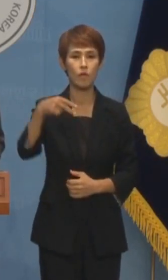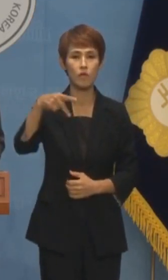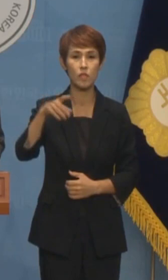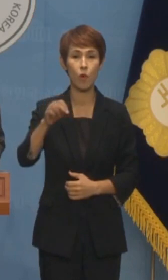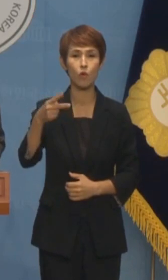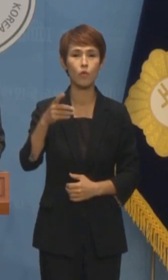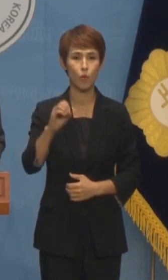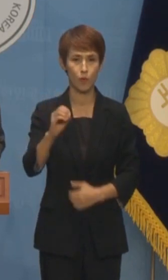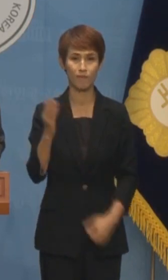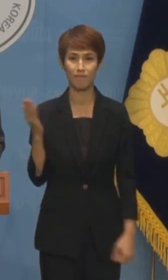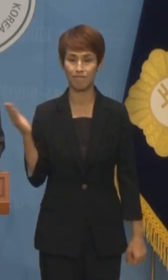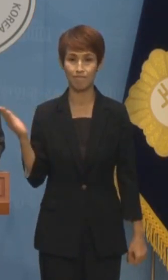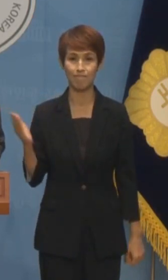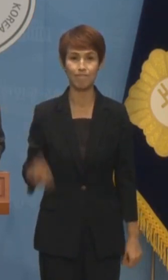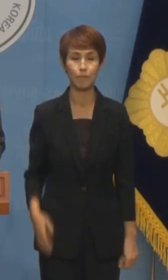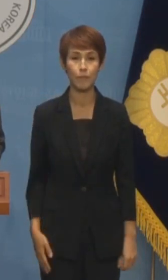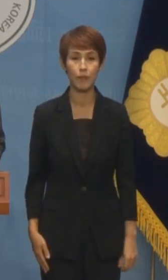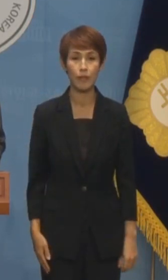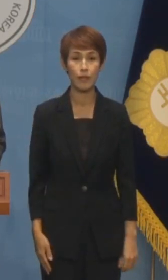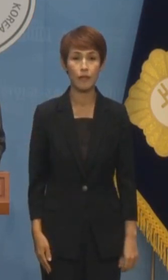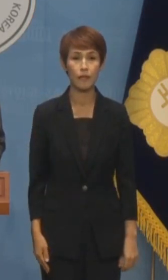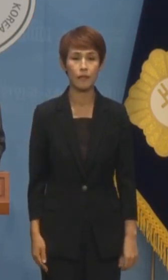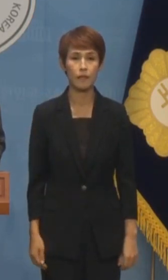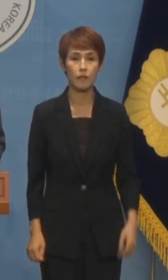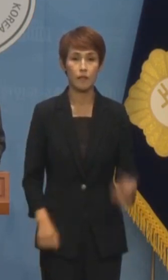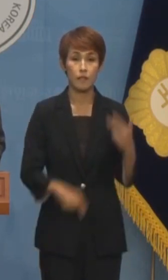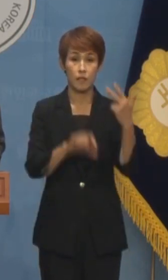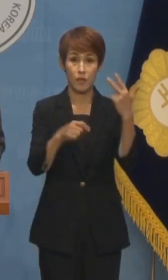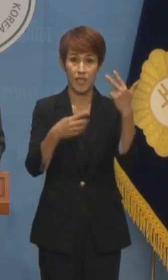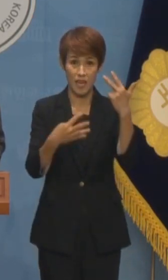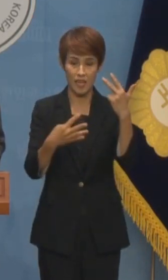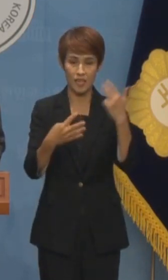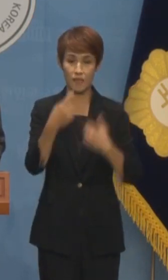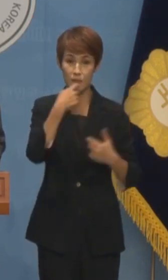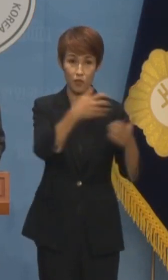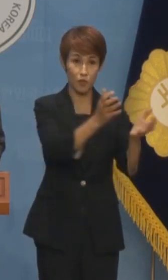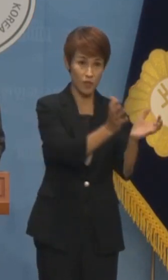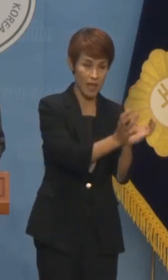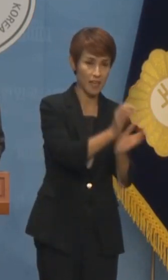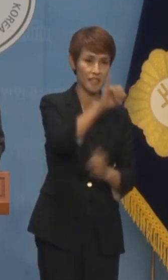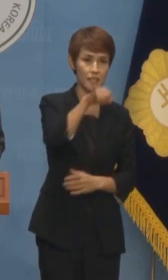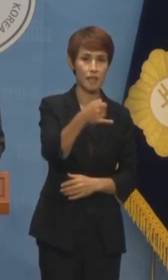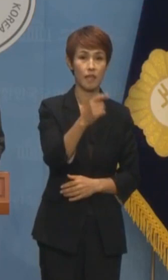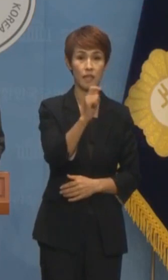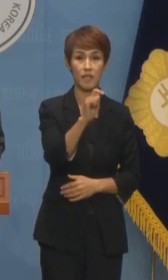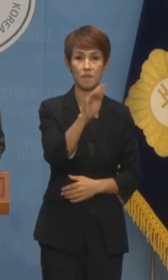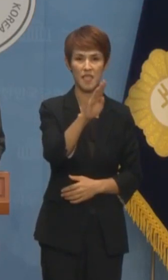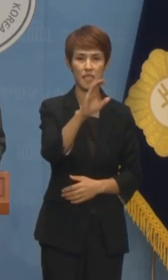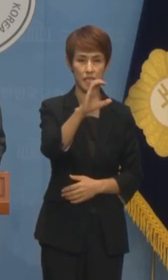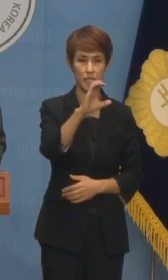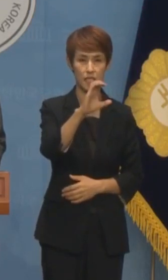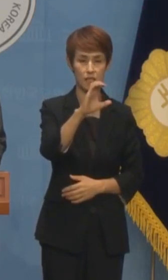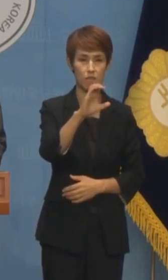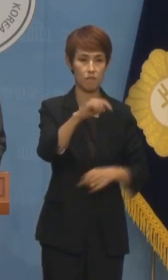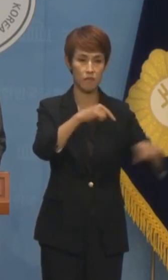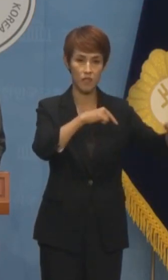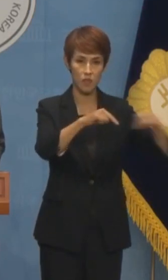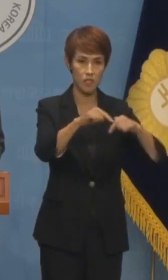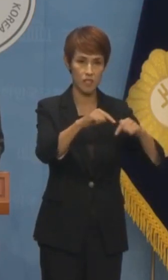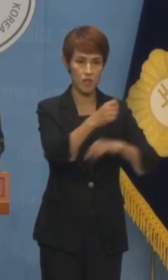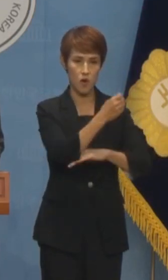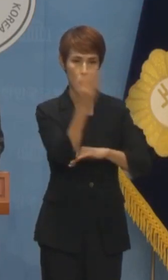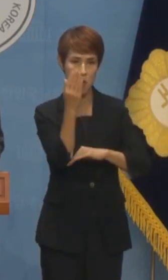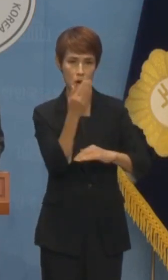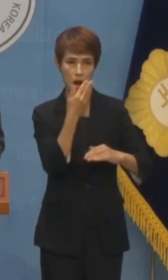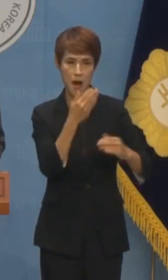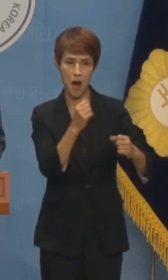국회의원입니다. 저는 지난 4일 민주당과 JTBC 사이의 정원 유착 의혹과 관련하여